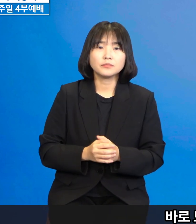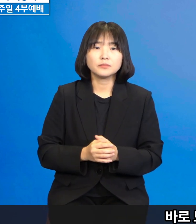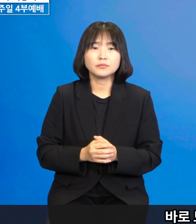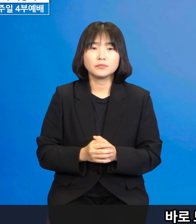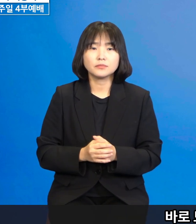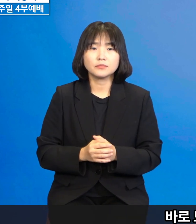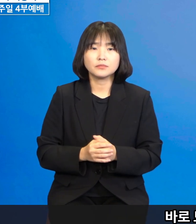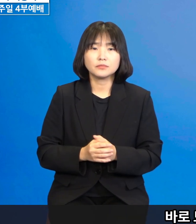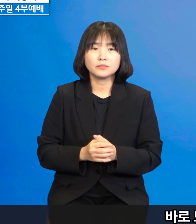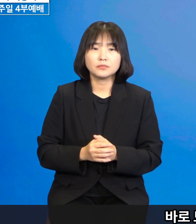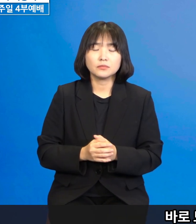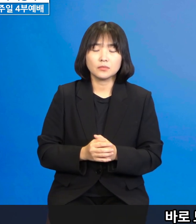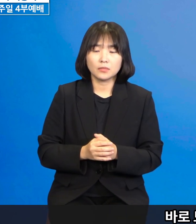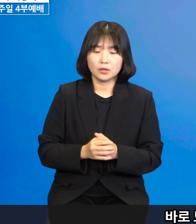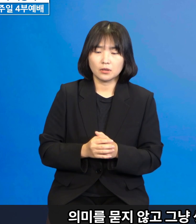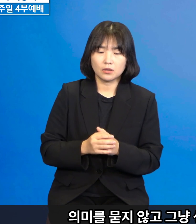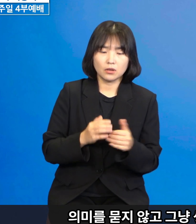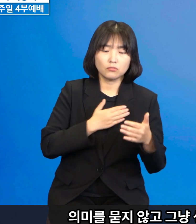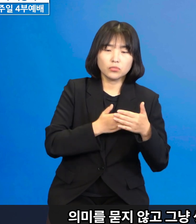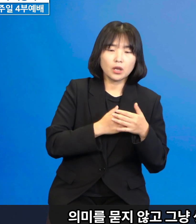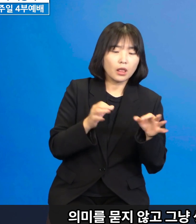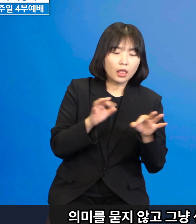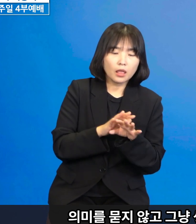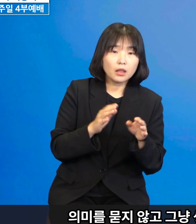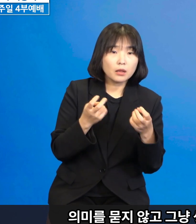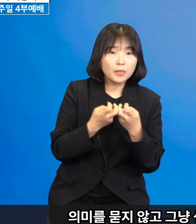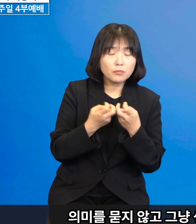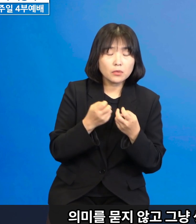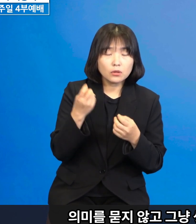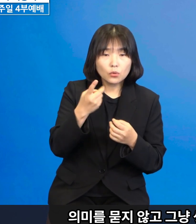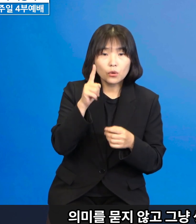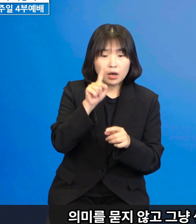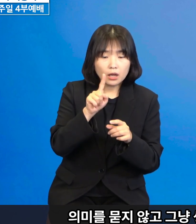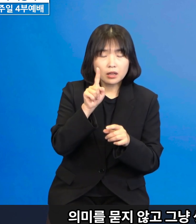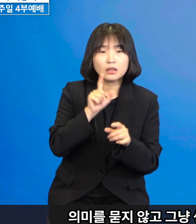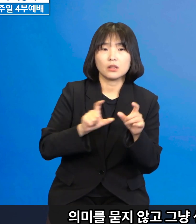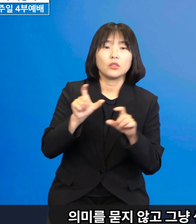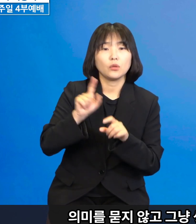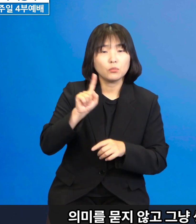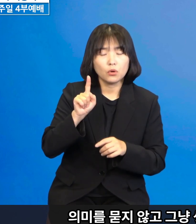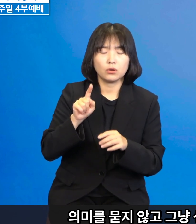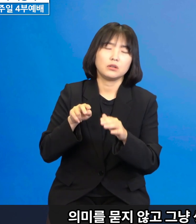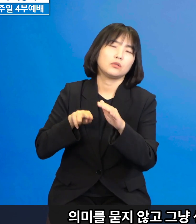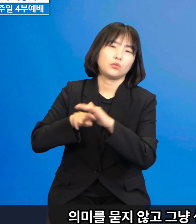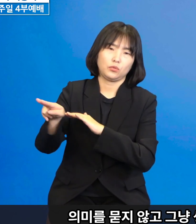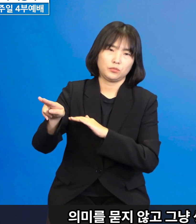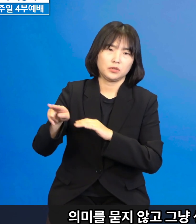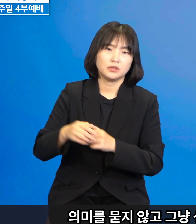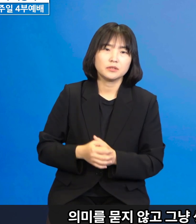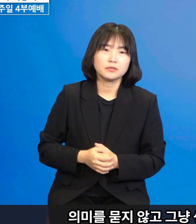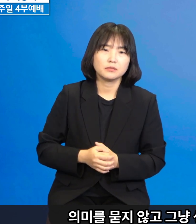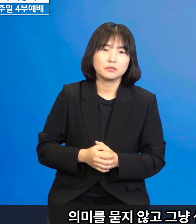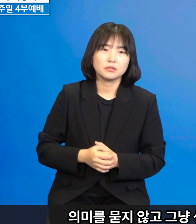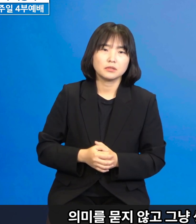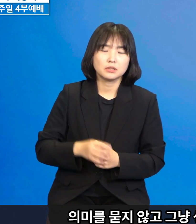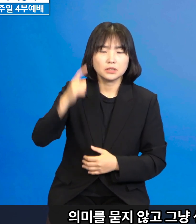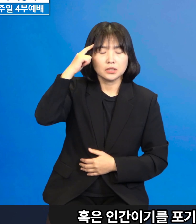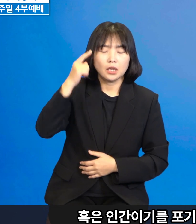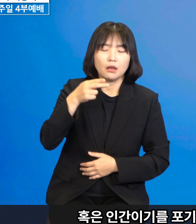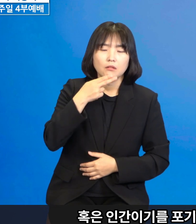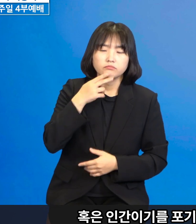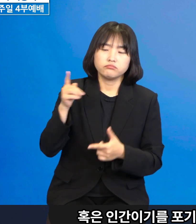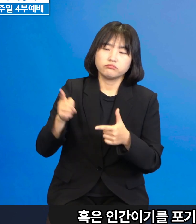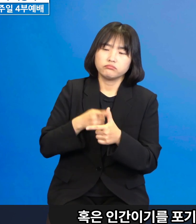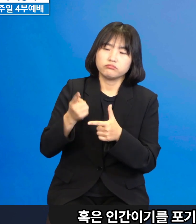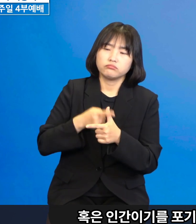바로 도피입니다. 의미를 묻지 않고 그냥 생각 없이 하루하루를 보내고,